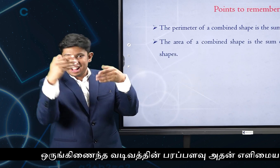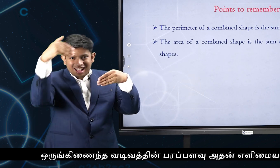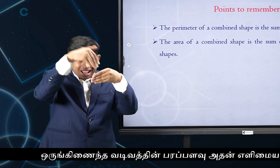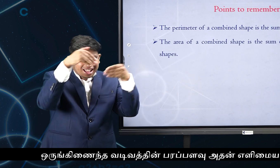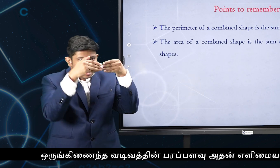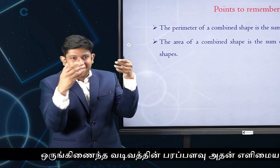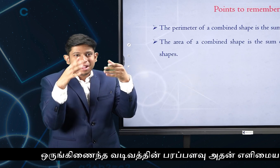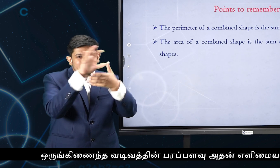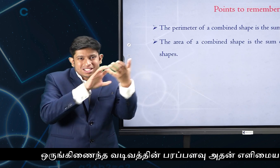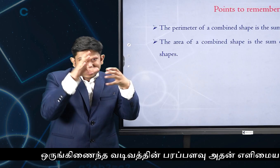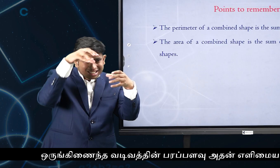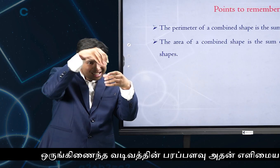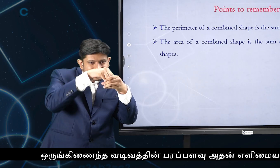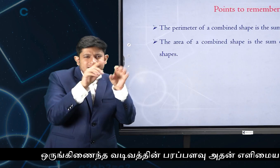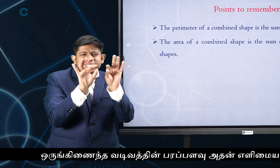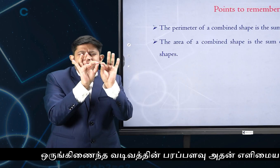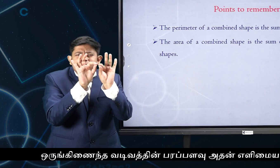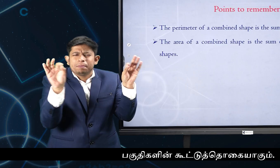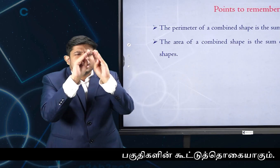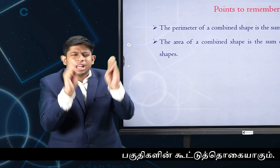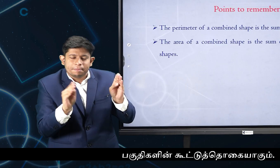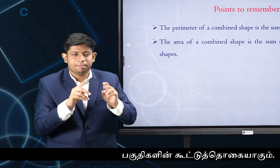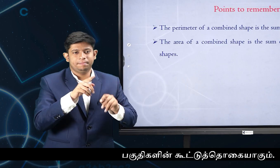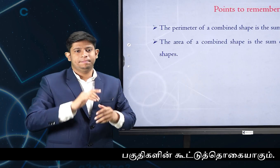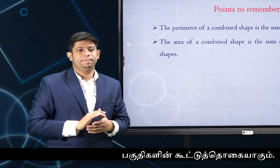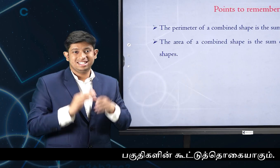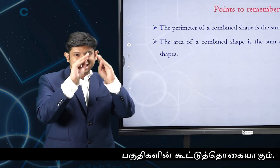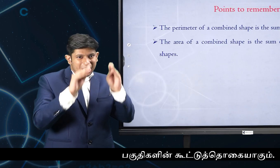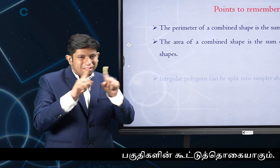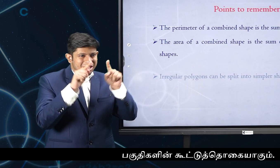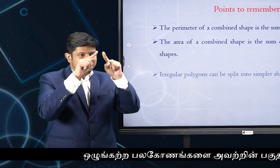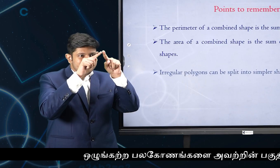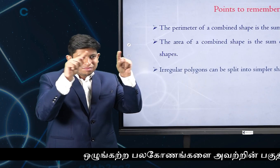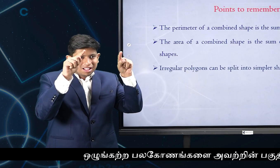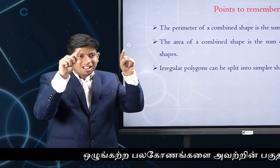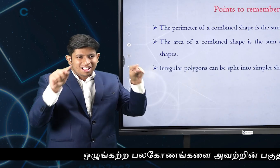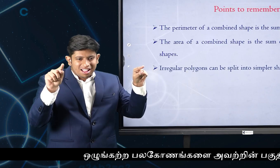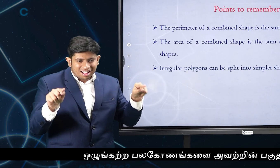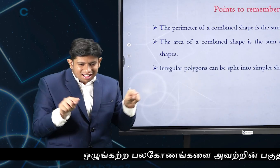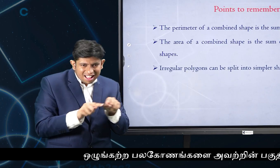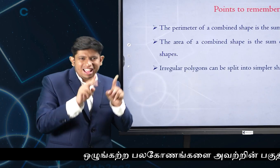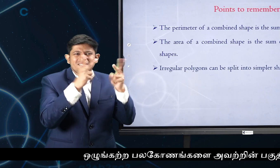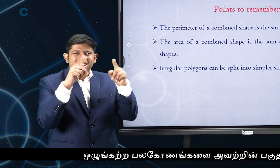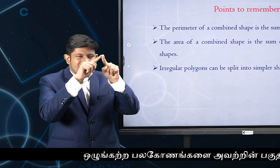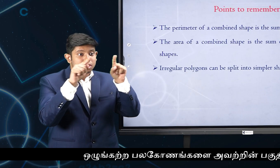பரப்பளவு அதன் எளிமையான வடிவங்களின் பகுதிகளின் கூட்டுத்தொகையாகும். ஒழுங்கற்ற பலகோணங்களை